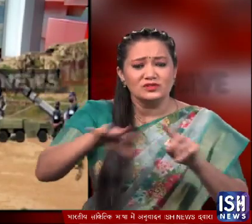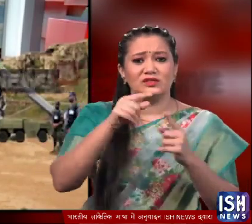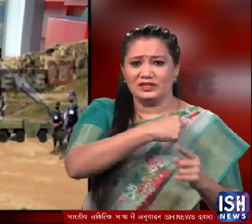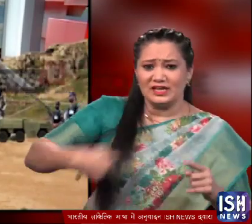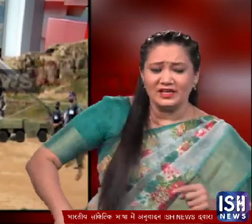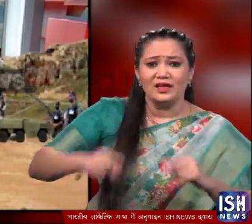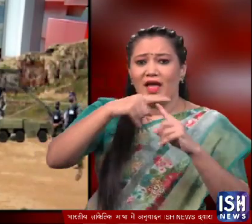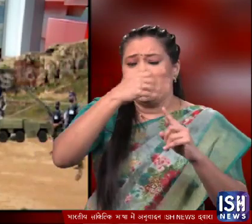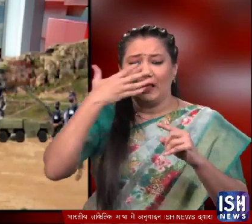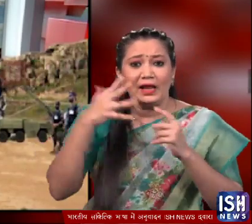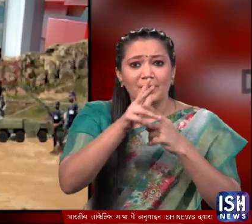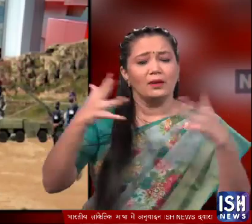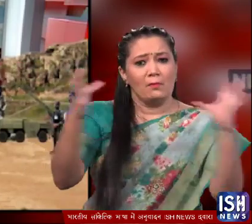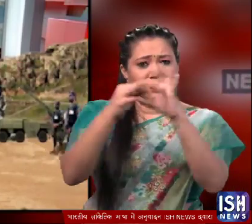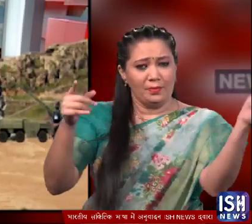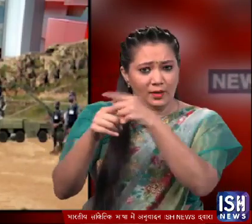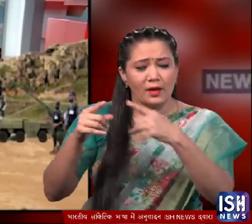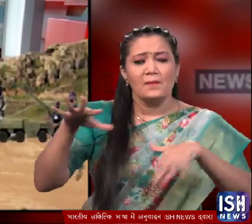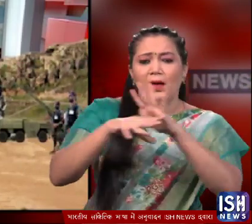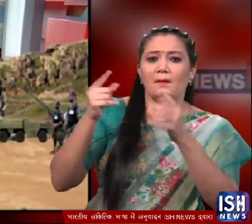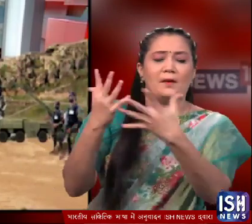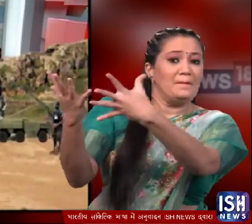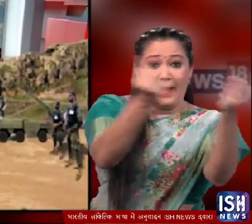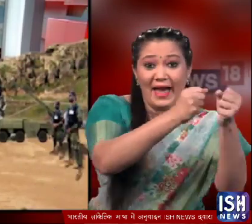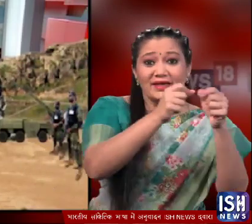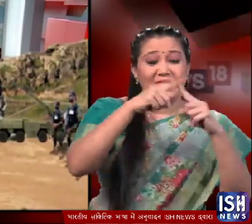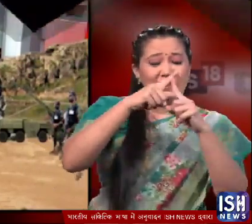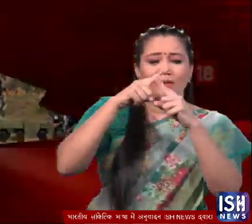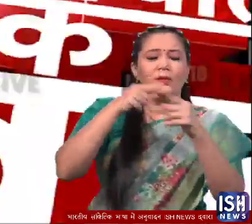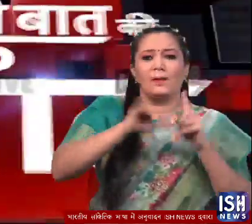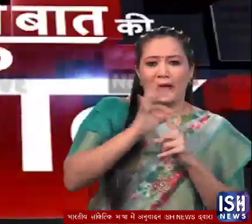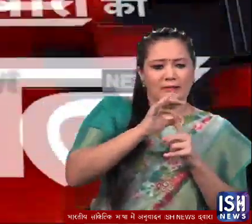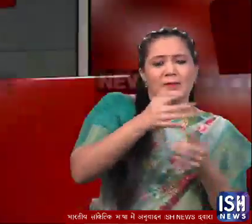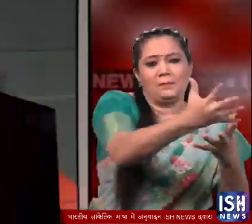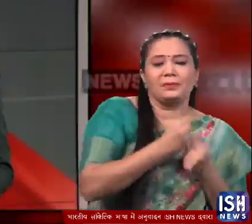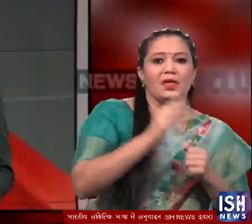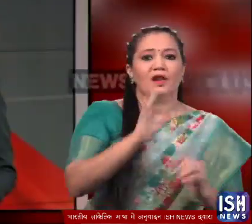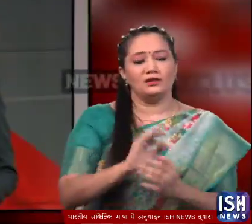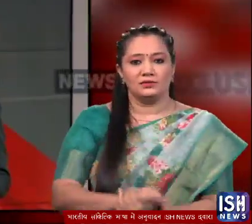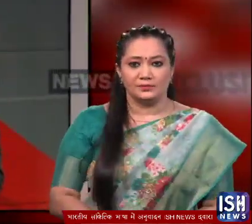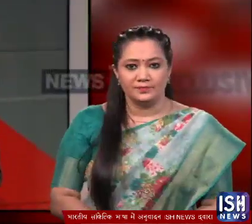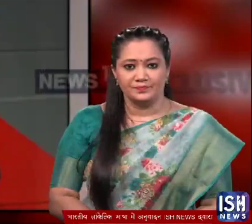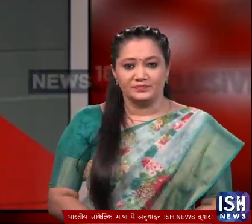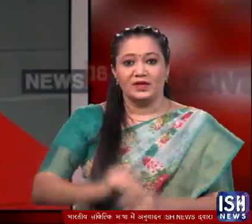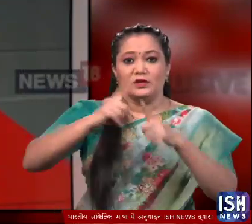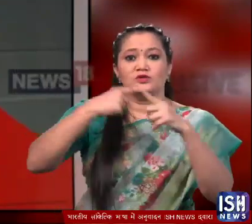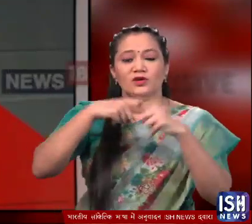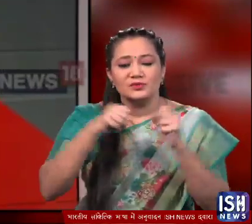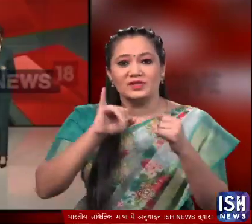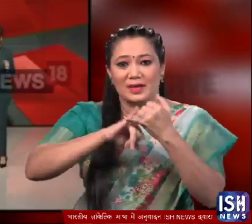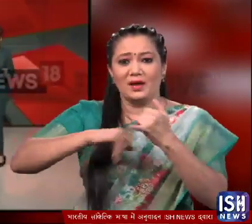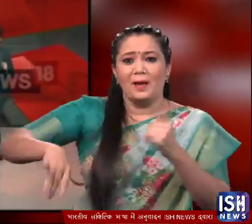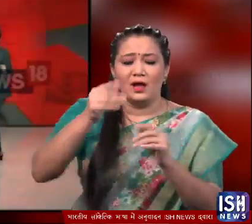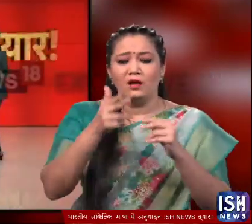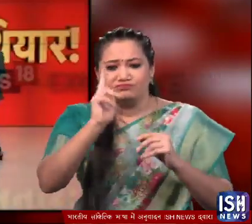चीन को तालिबान की जरूरत है, इसलिए उसने मिसाइल हथियाने के लिए यह साजिश रची। जम्मू कश्मीर के सांबा में हथियार मिलने के